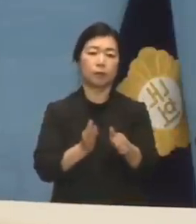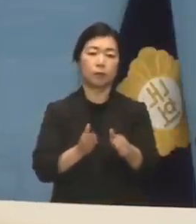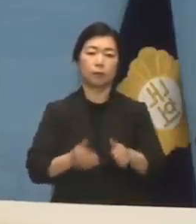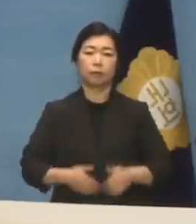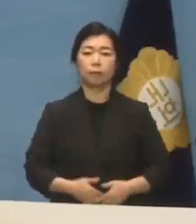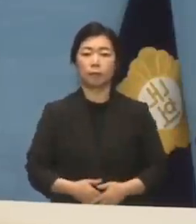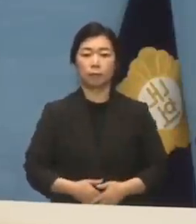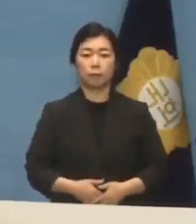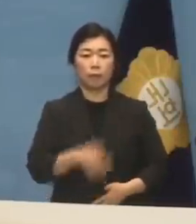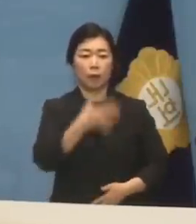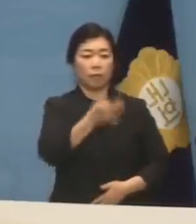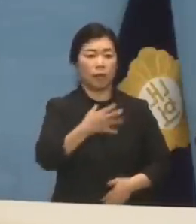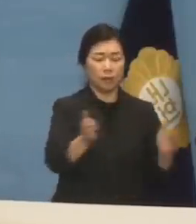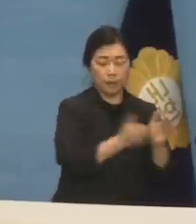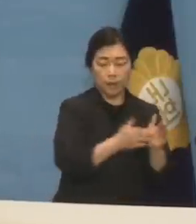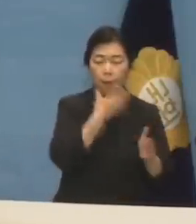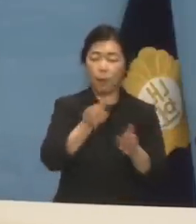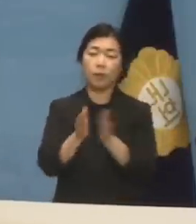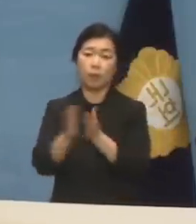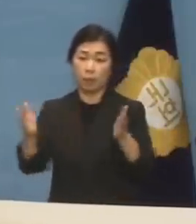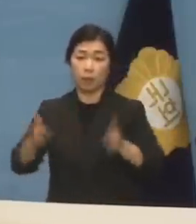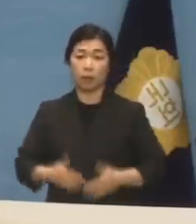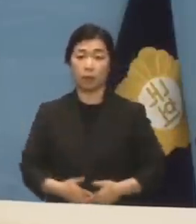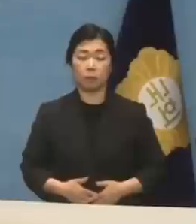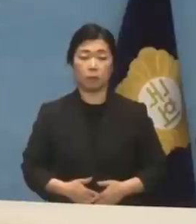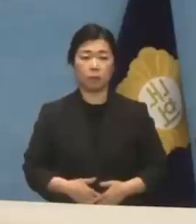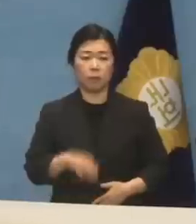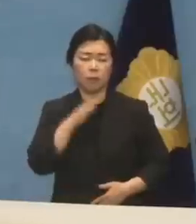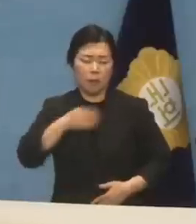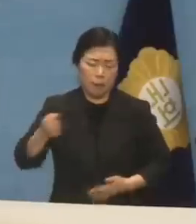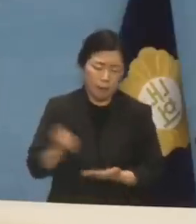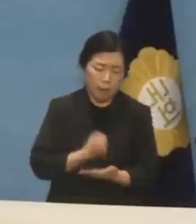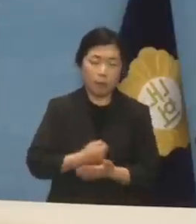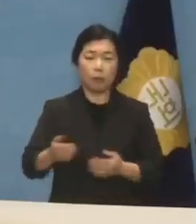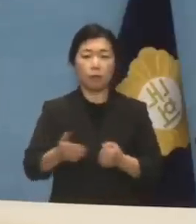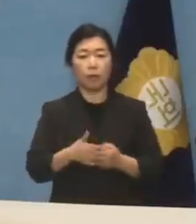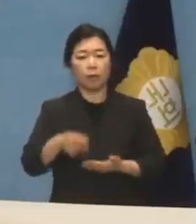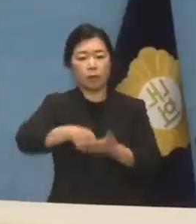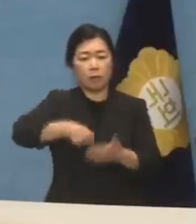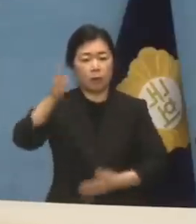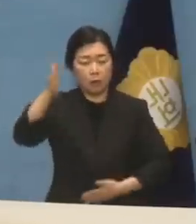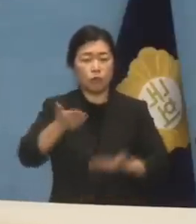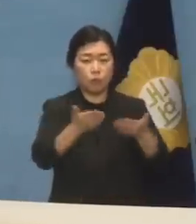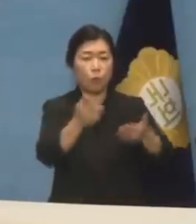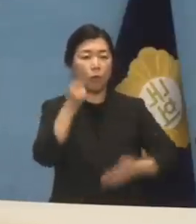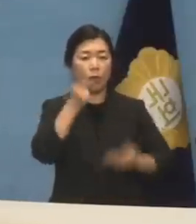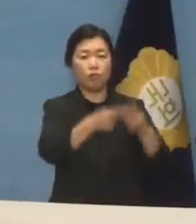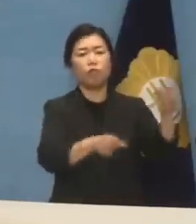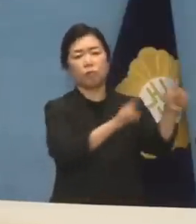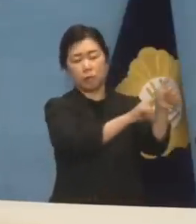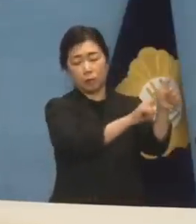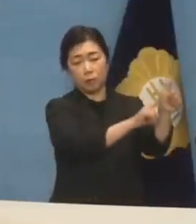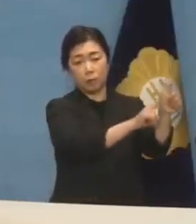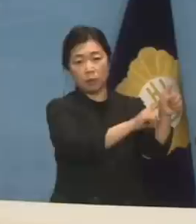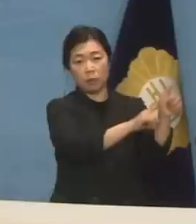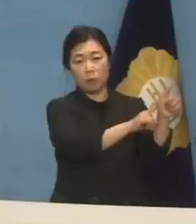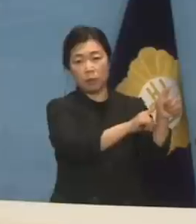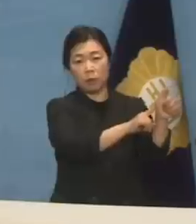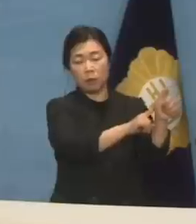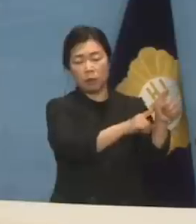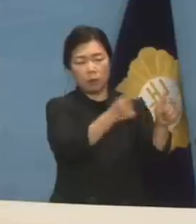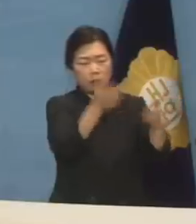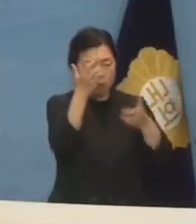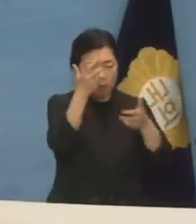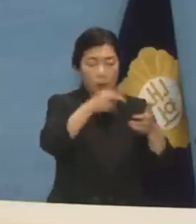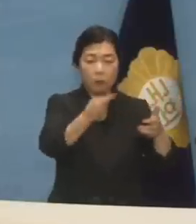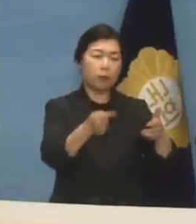하겠습니다. 불행 끝, 행복 시작입니다. 오죽 대답할 말이 없으면 기자회견도 못하는 윤석열 정권입니다. 아무리 발버둥을